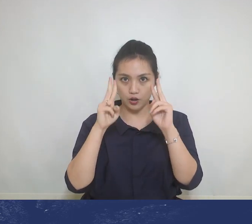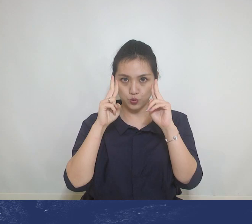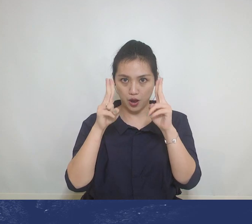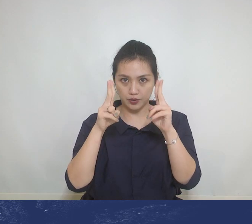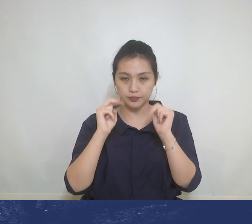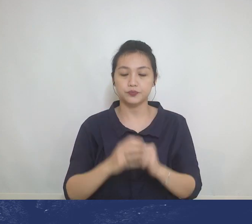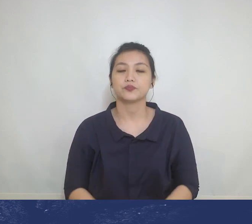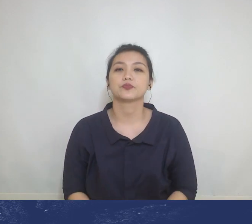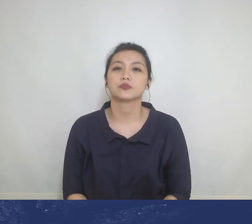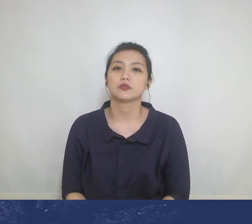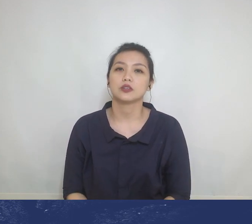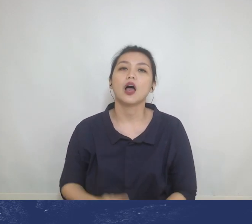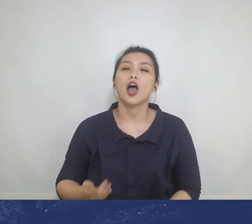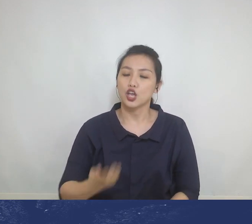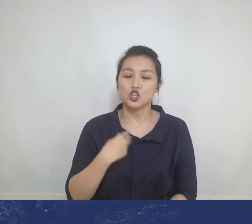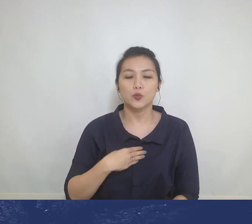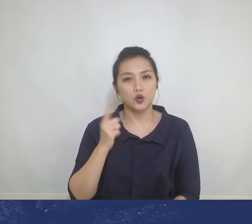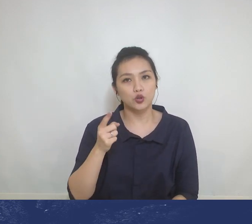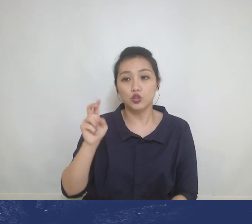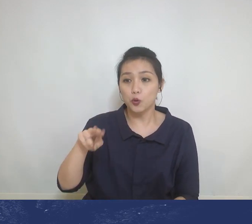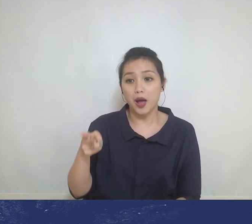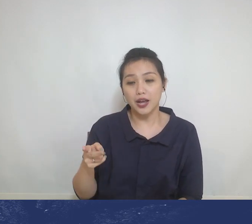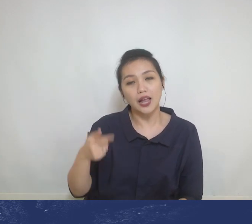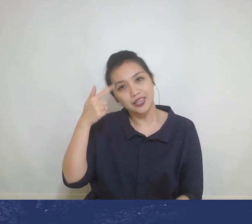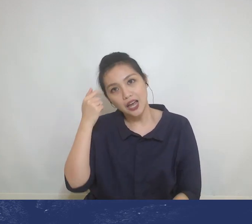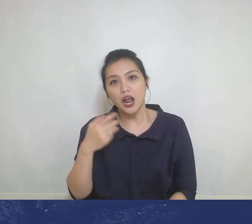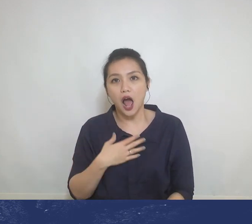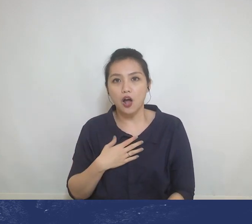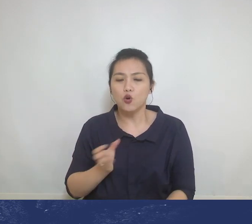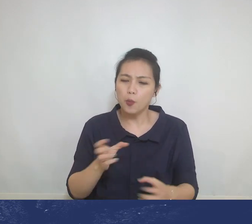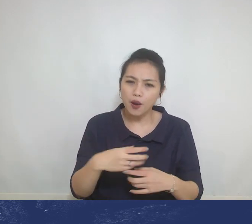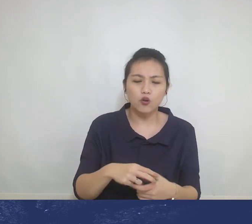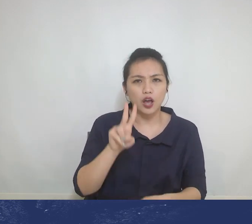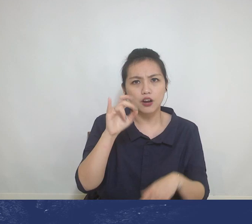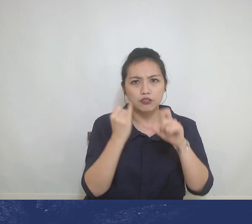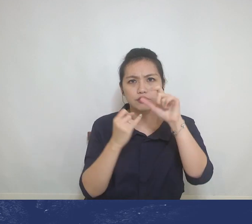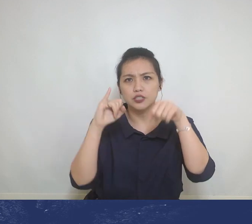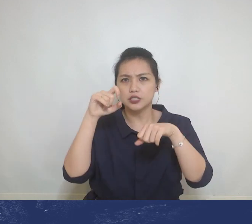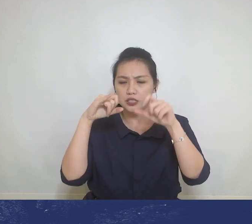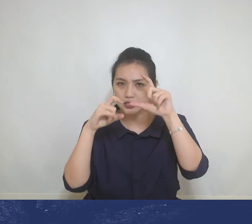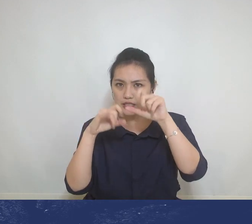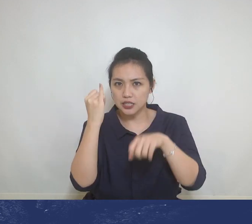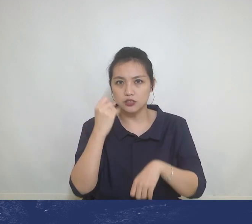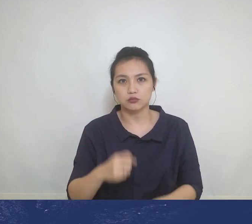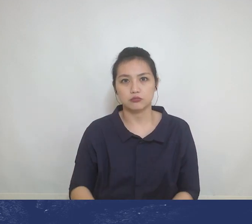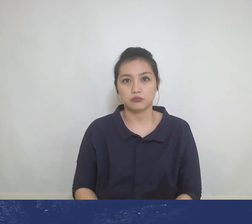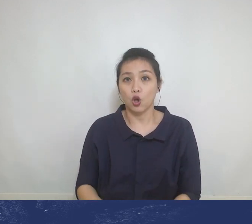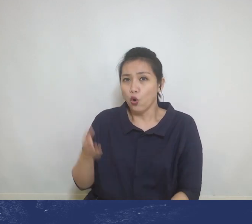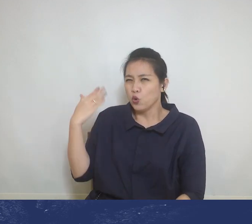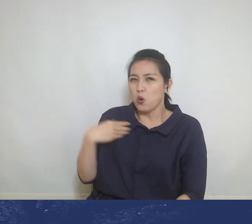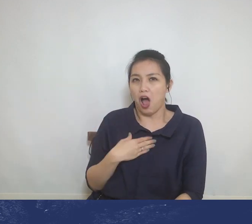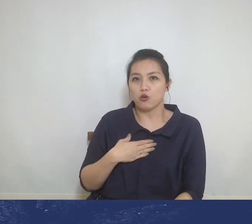ini diubah sama Tuhan gara-gara saya mengerjakan visi. Dulu ini saya ini adalah orang yang dingin, orang yang gak bisa say